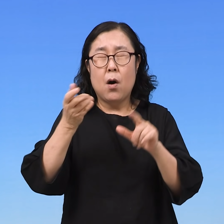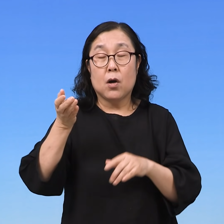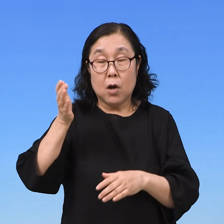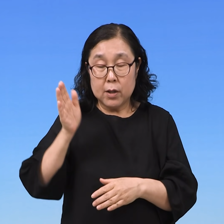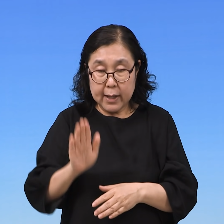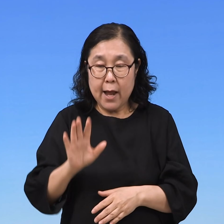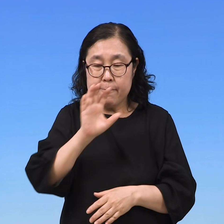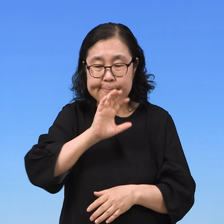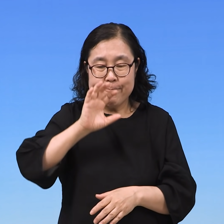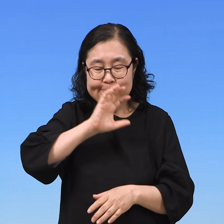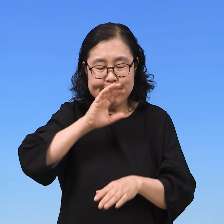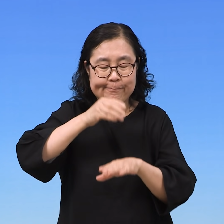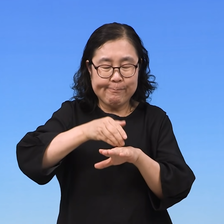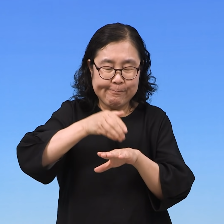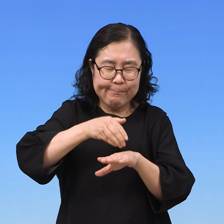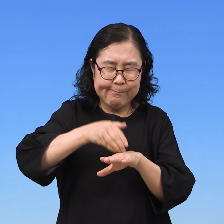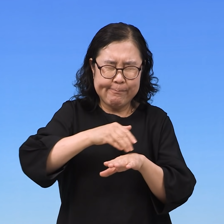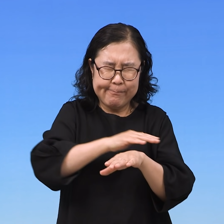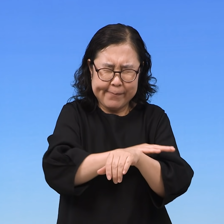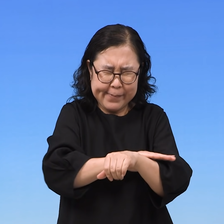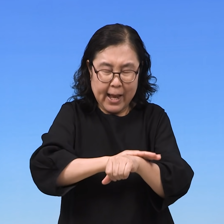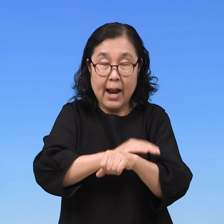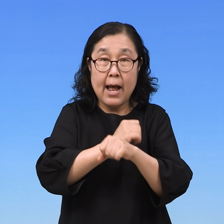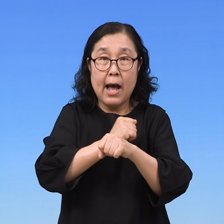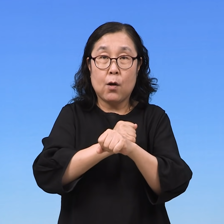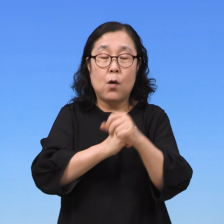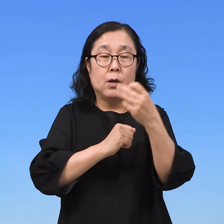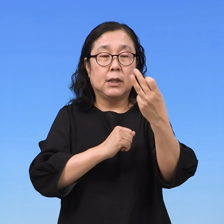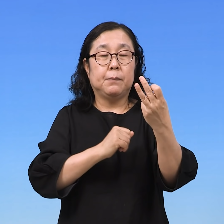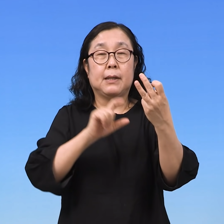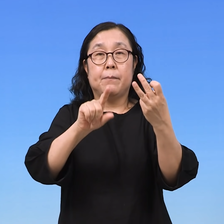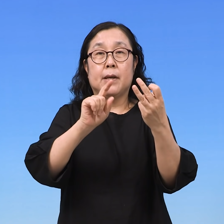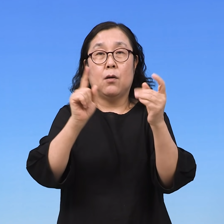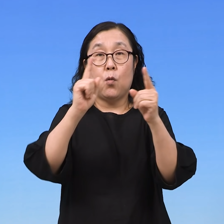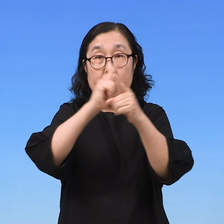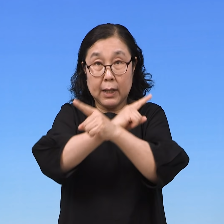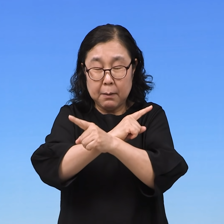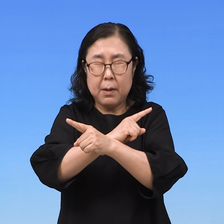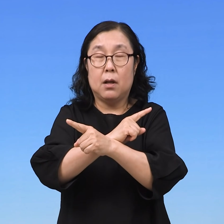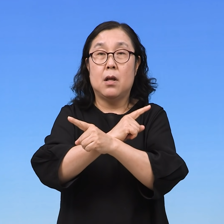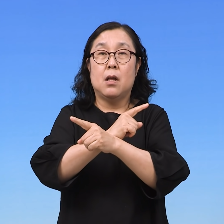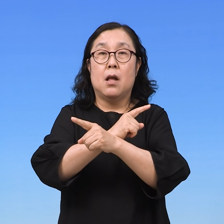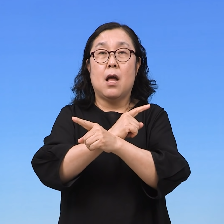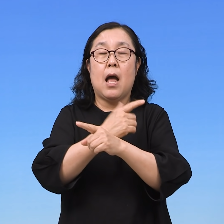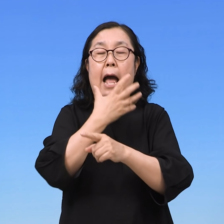연단의 과정을 잘 거치고 13장으로 가서 아브라함이 얼마나 성숙해집니까?